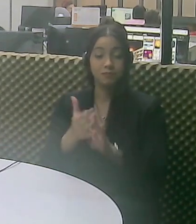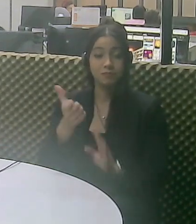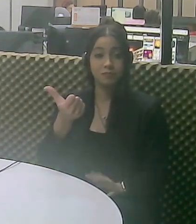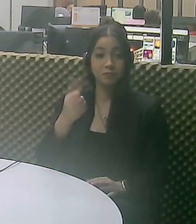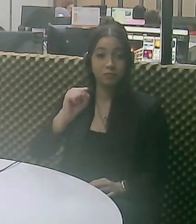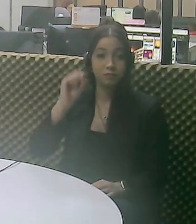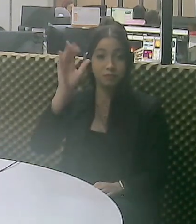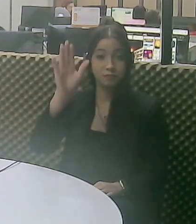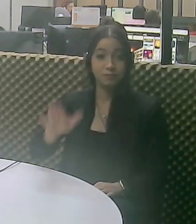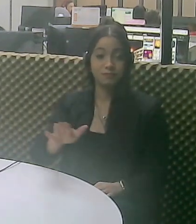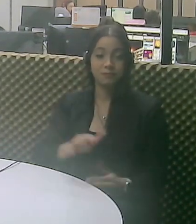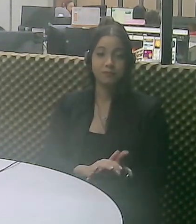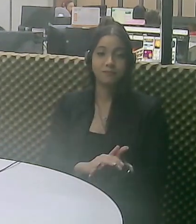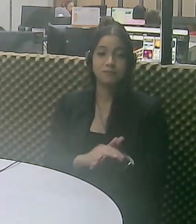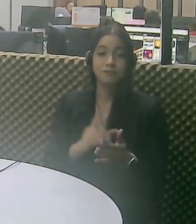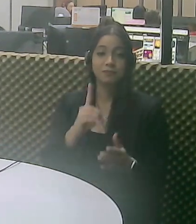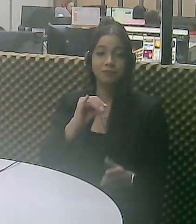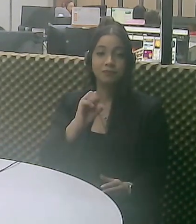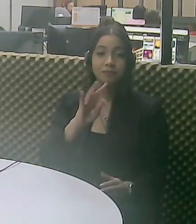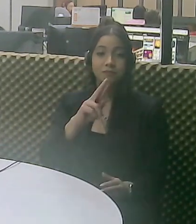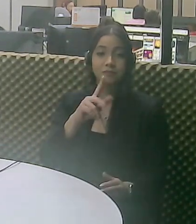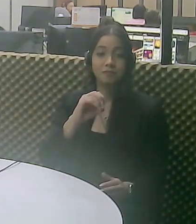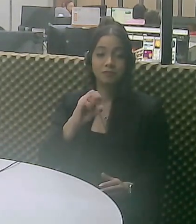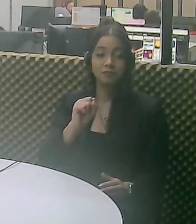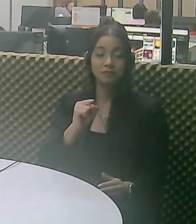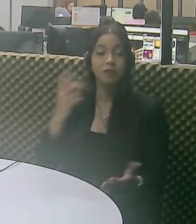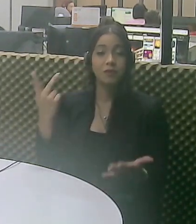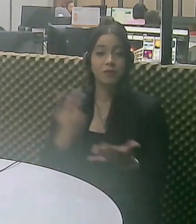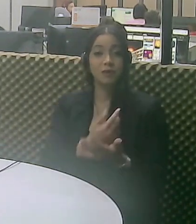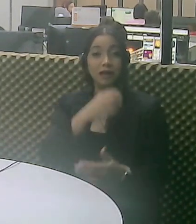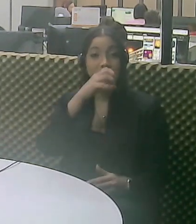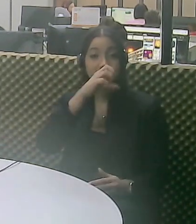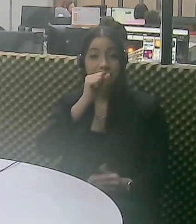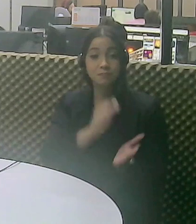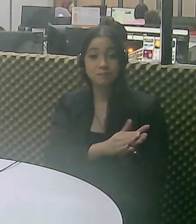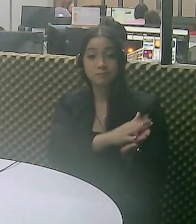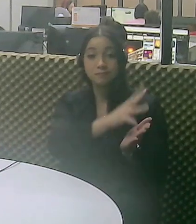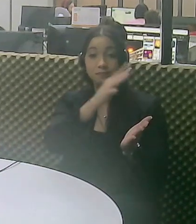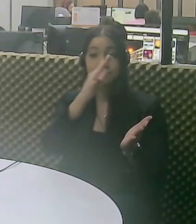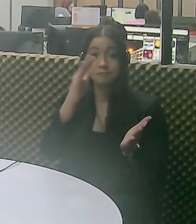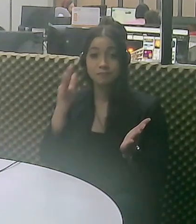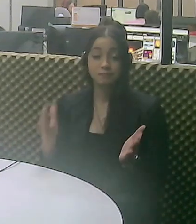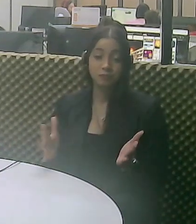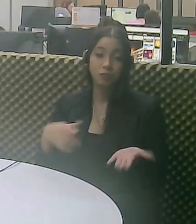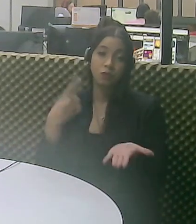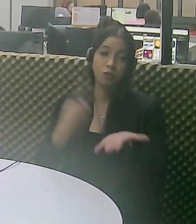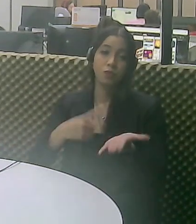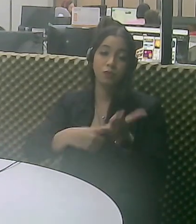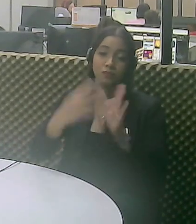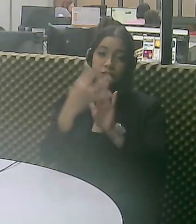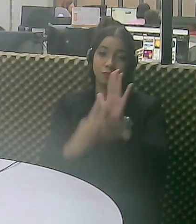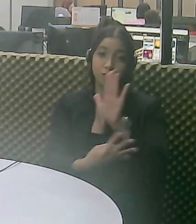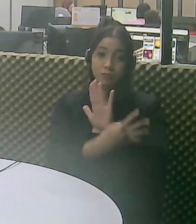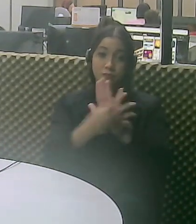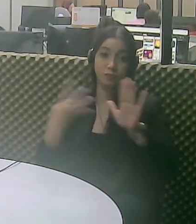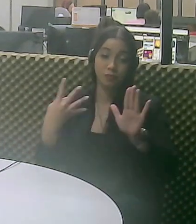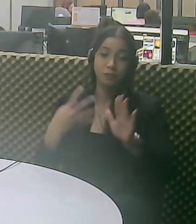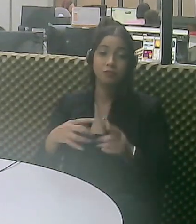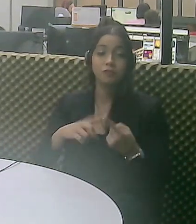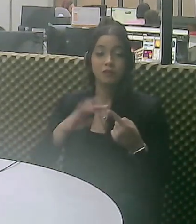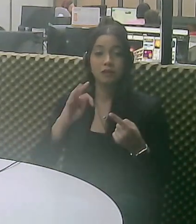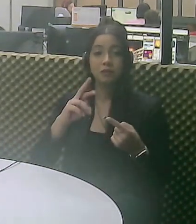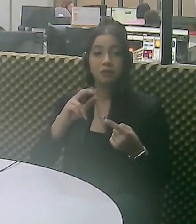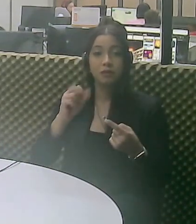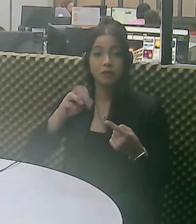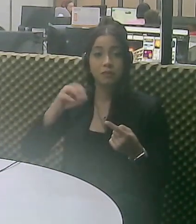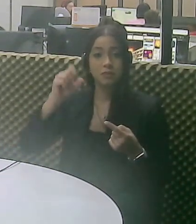tarde. Já nos distritos, a vacinação ocorrerá aos sábados, dentro do período estabelecido, conforme o cronograma. Tapuirama,